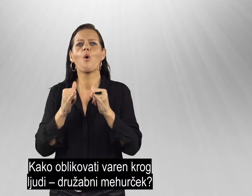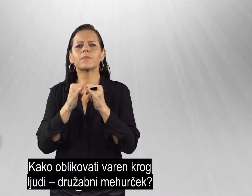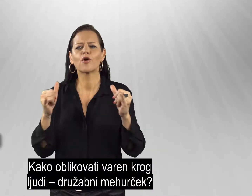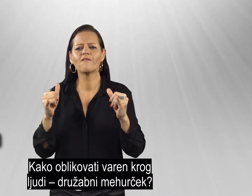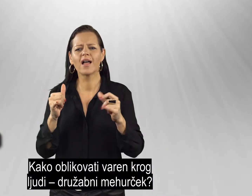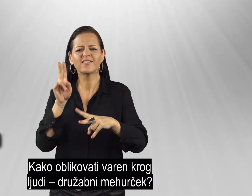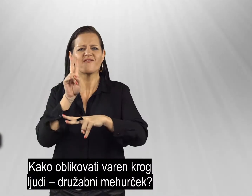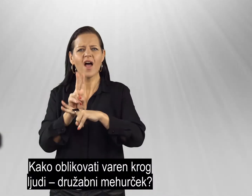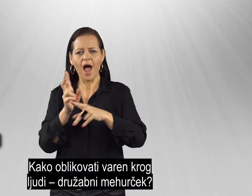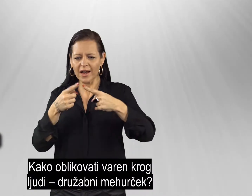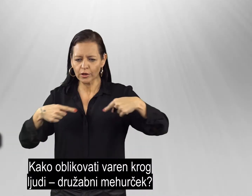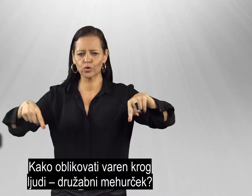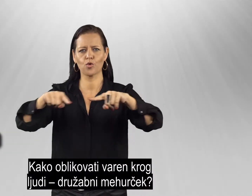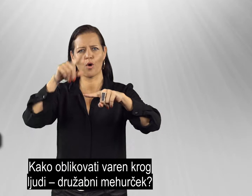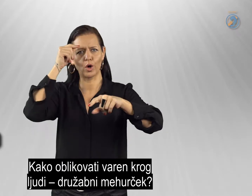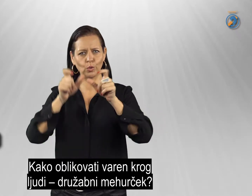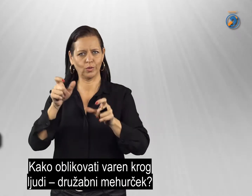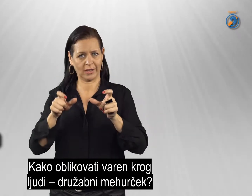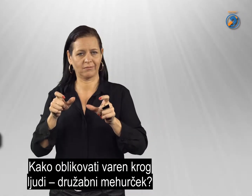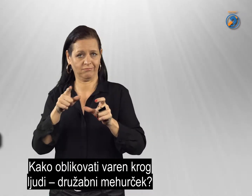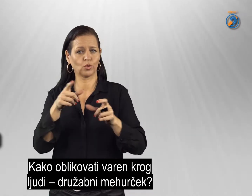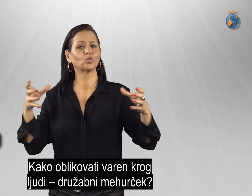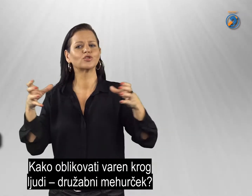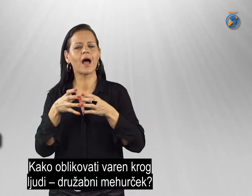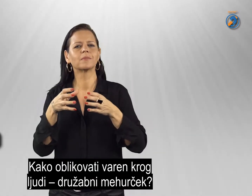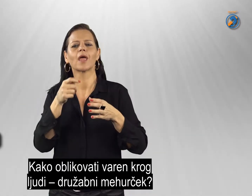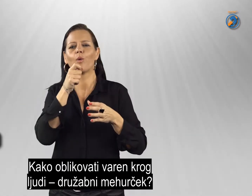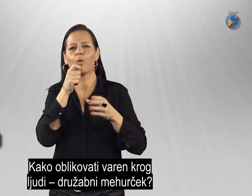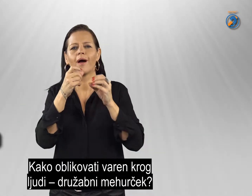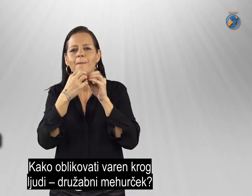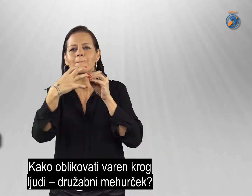Kako oblikovati varen krog ljudi, družabni mehurček.